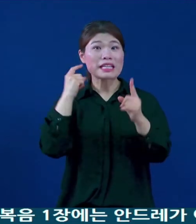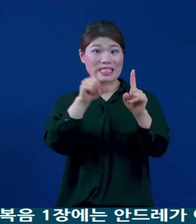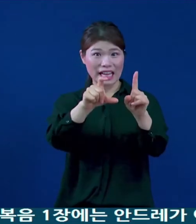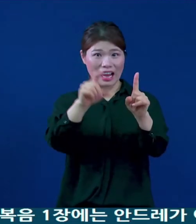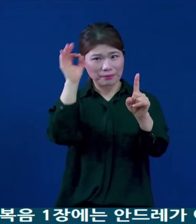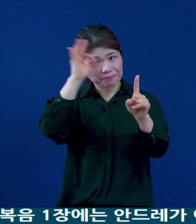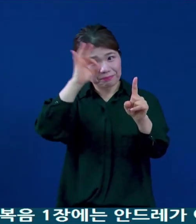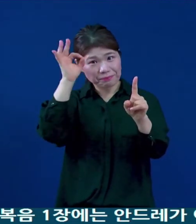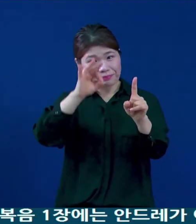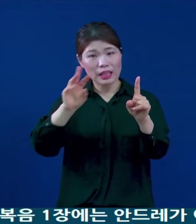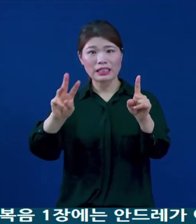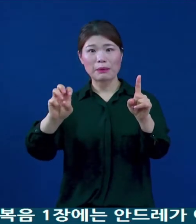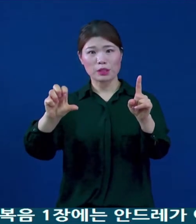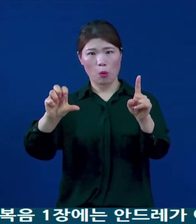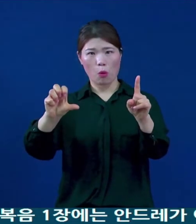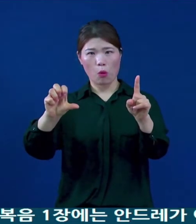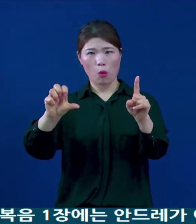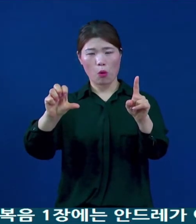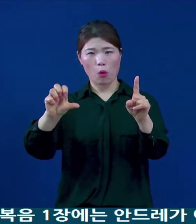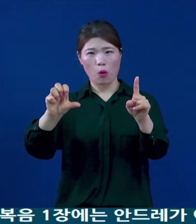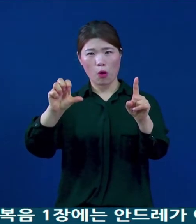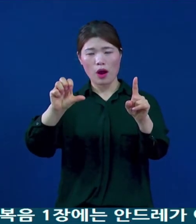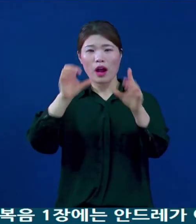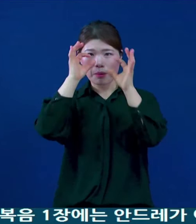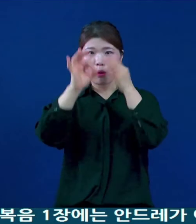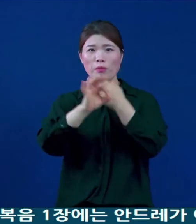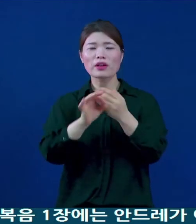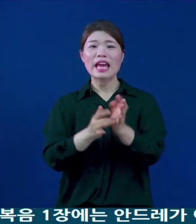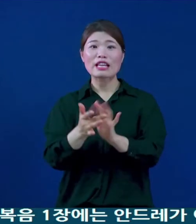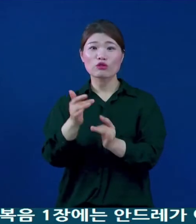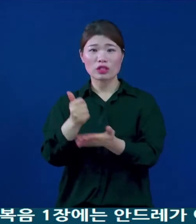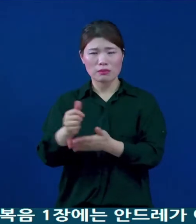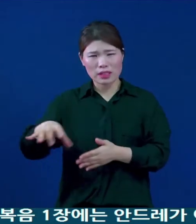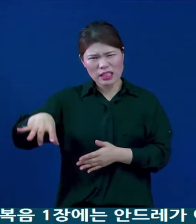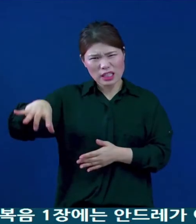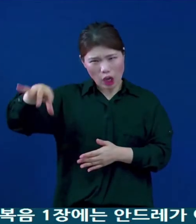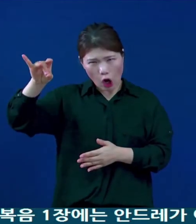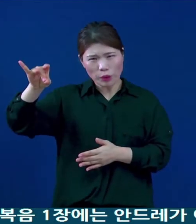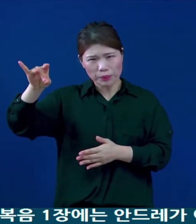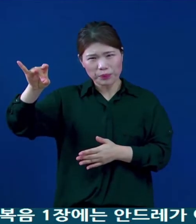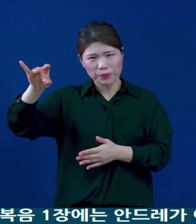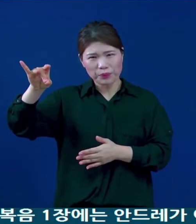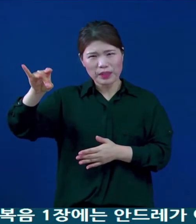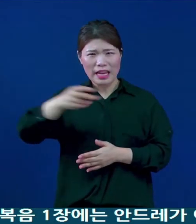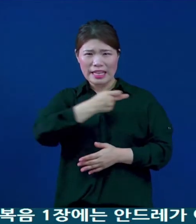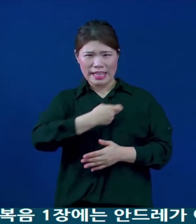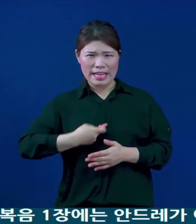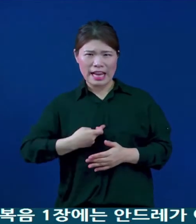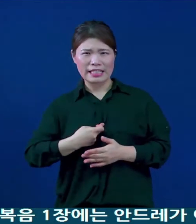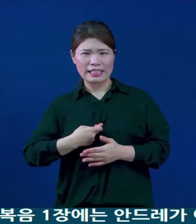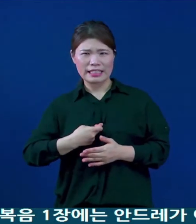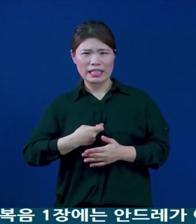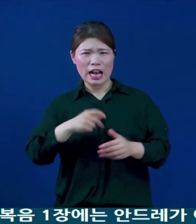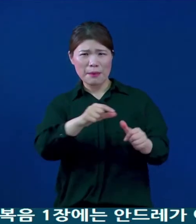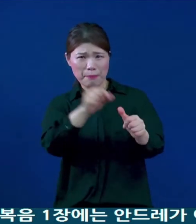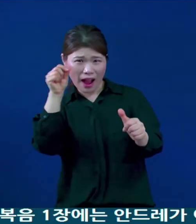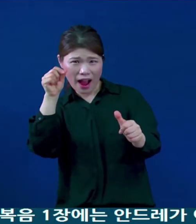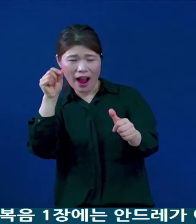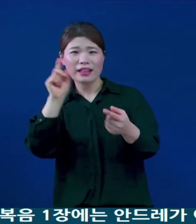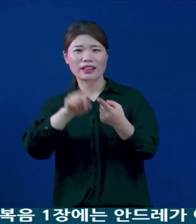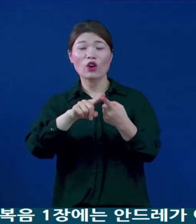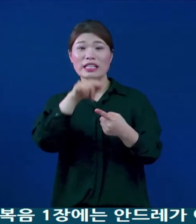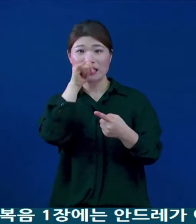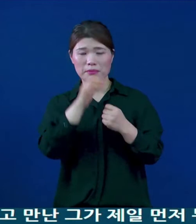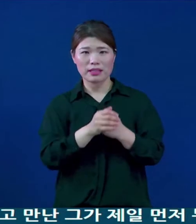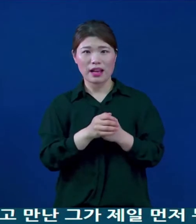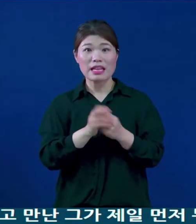옮겨가셔서 35절을 보면 예수님이 처음 제자들을 얻는 장면이 나오는데, 예수님의 처음